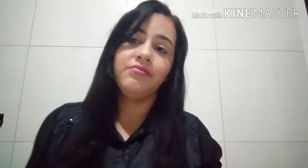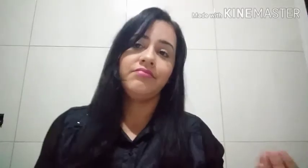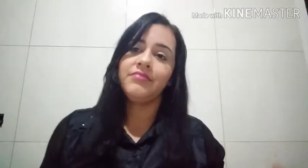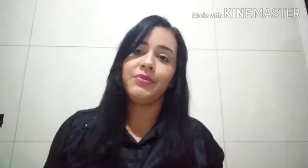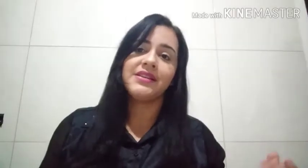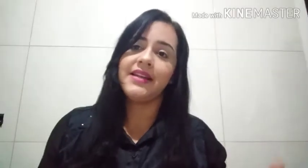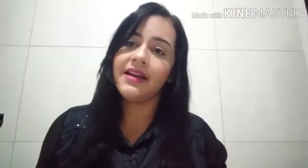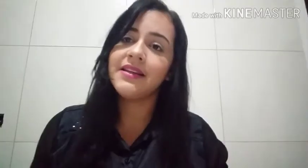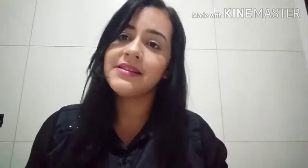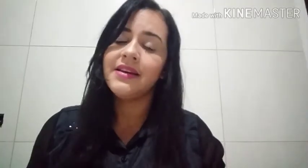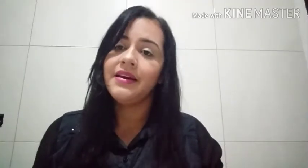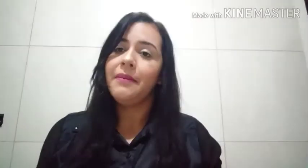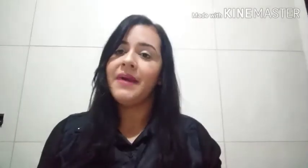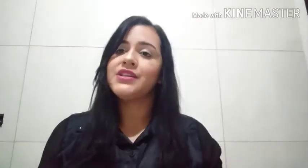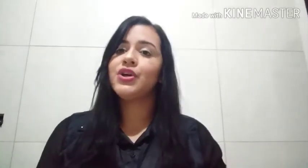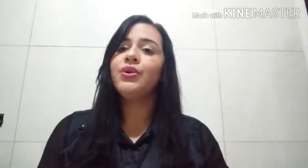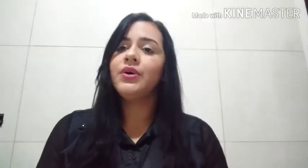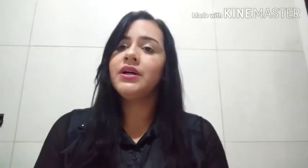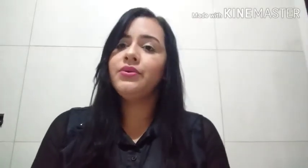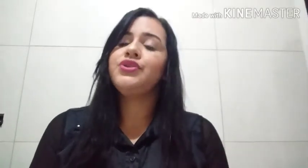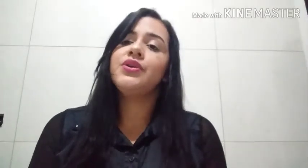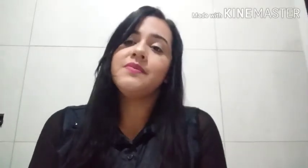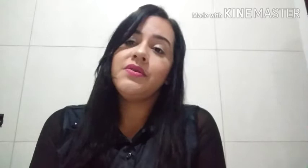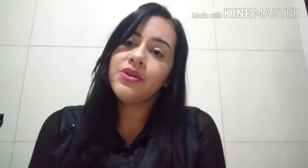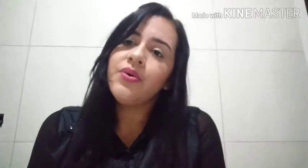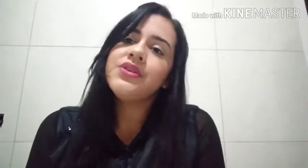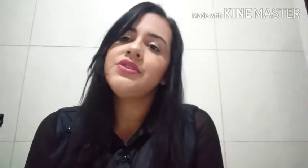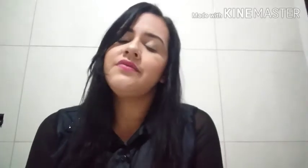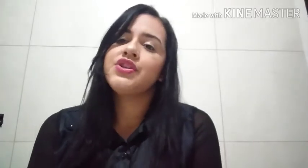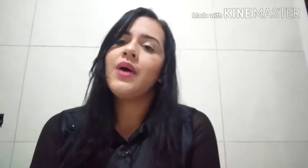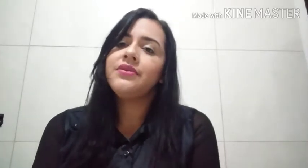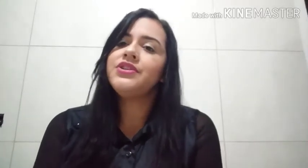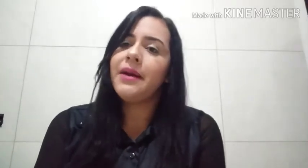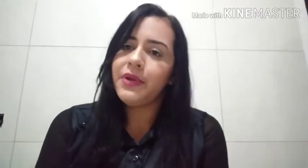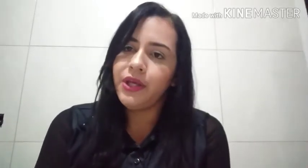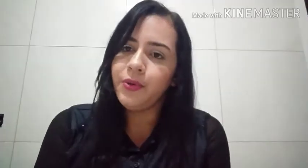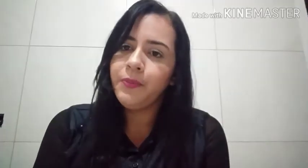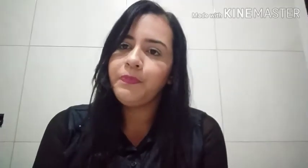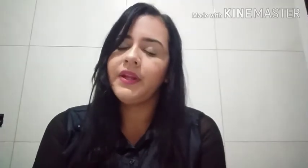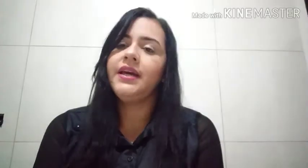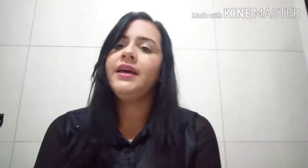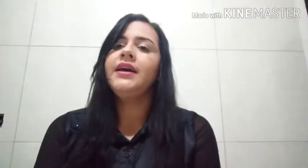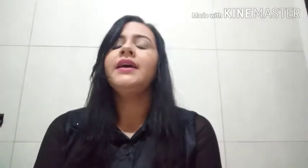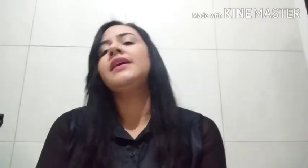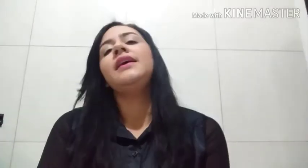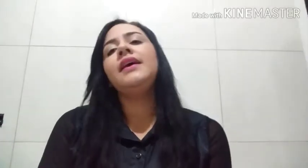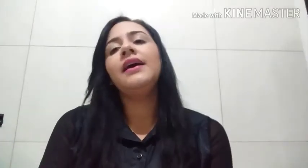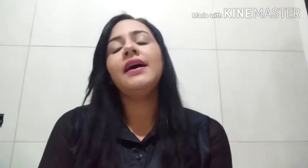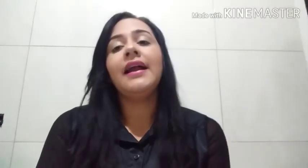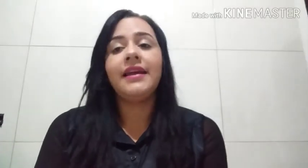há muitas décadas, mas só no ano de 2002, no dia 24 de abril, né, que a lei